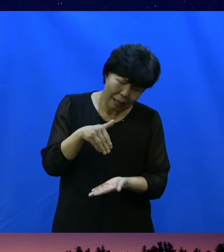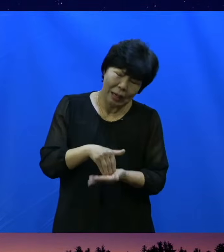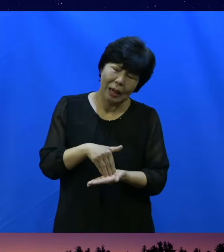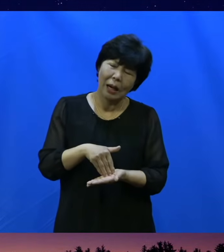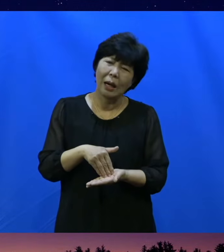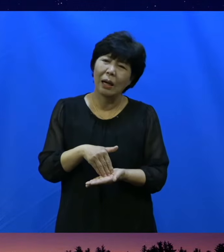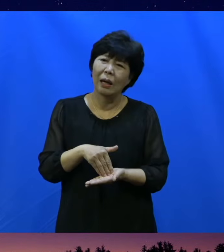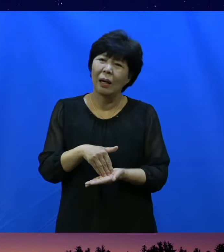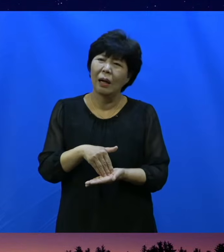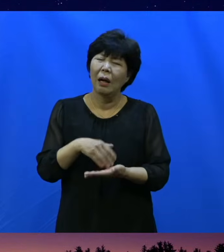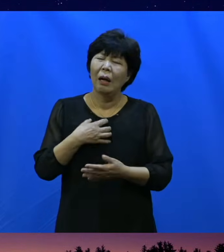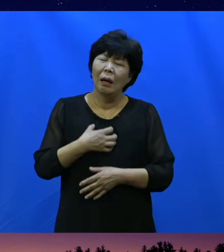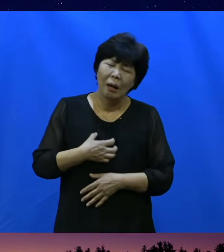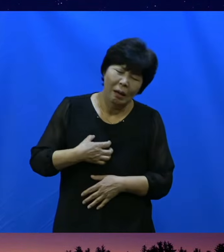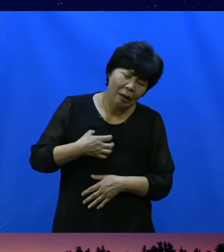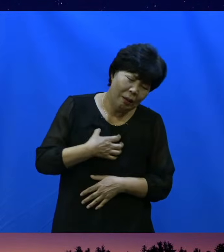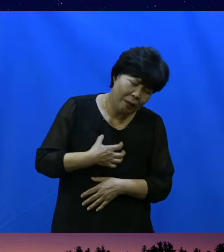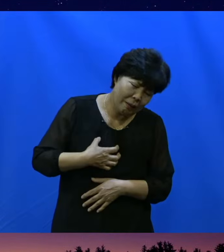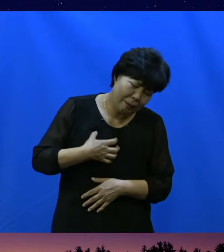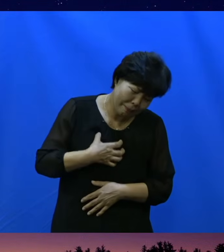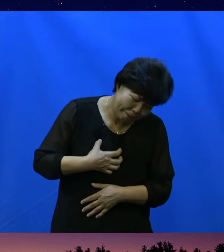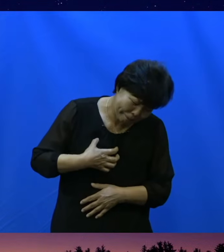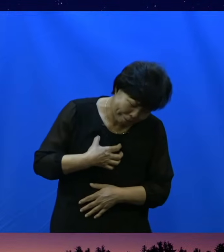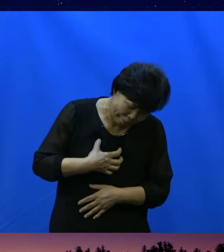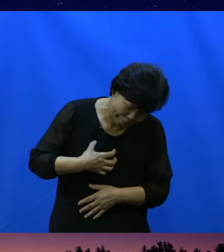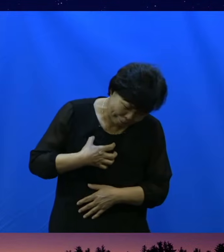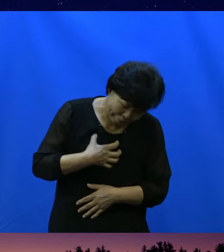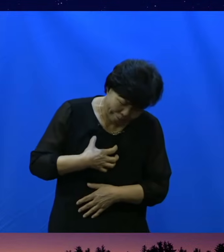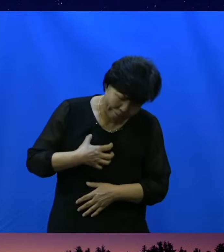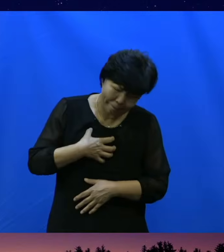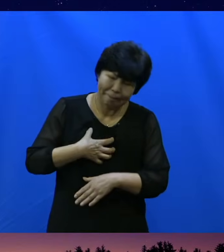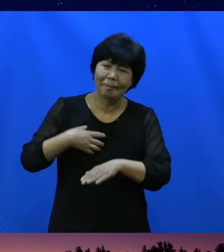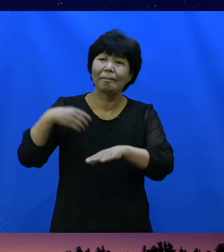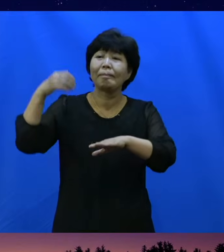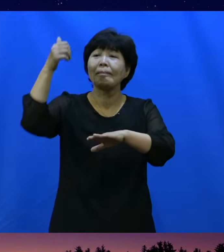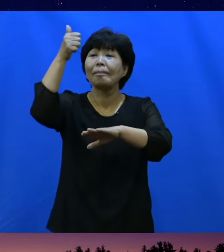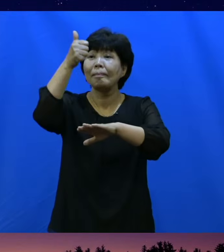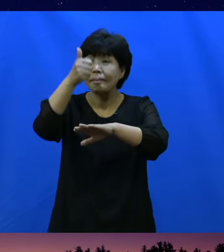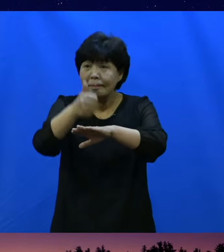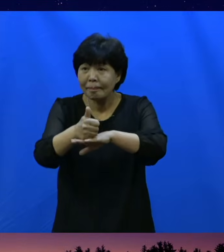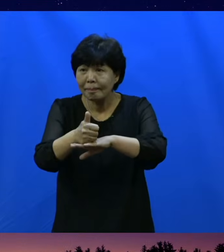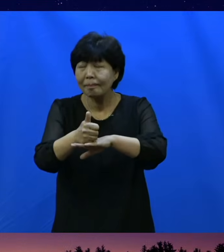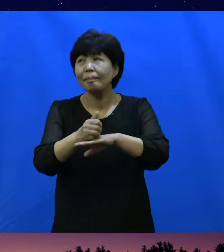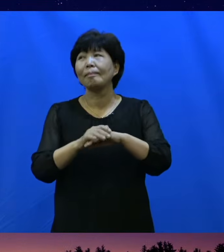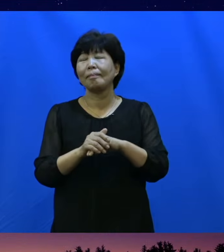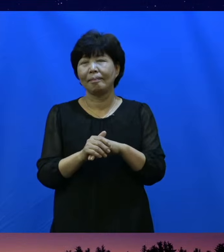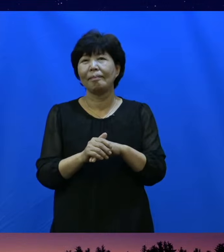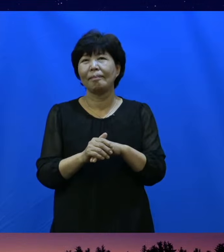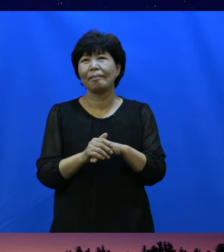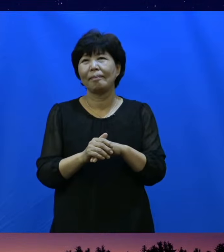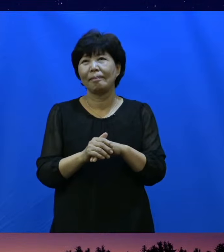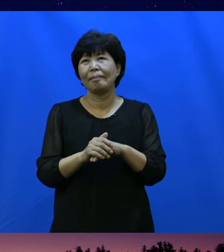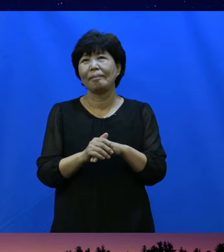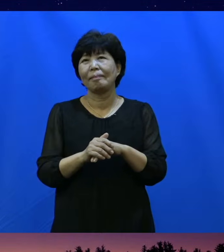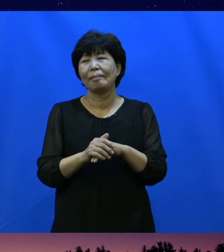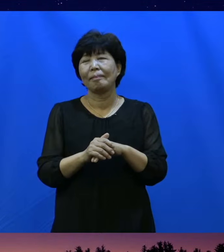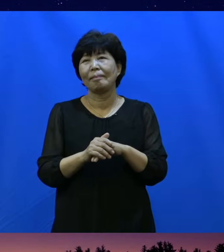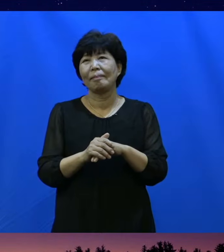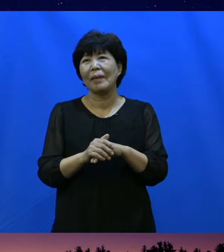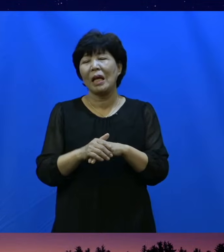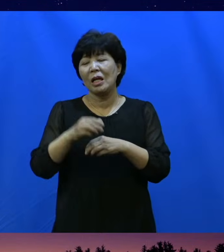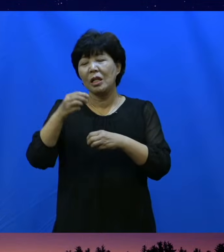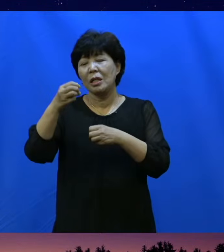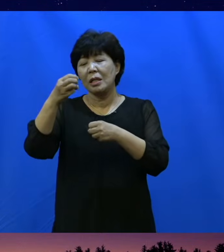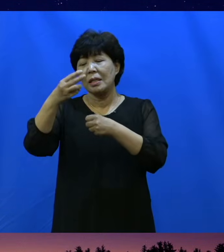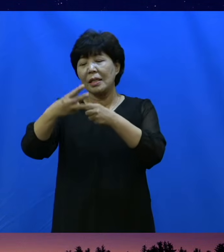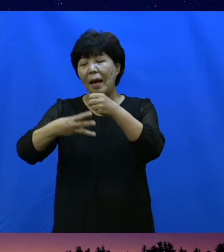그리고 너무너무 괴로웠겠죠. 그죠? 얼마나 괴로웠겠어요. 스승을 팔았으니까 3년 동안 동거동